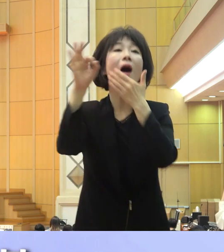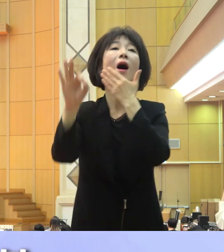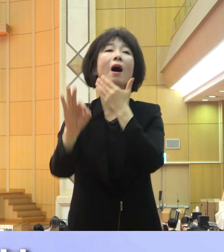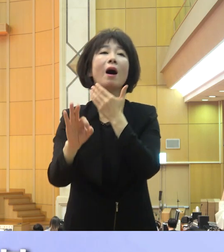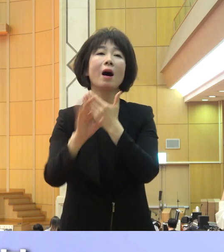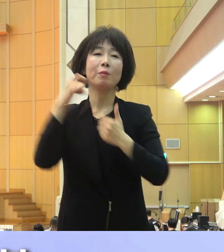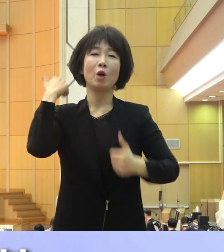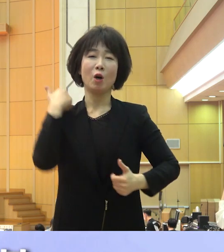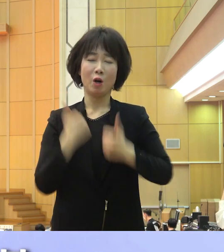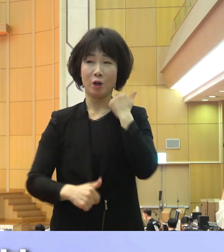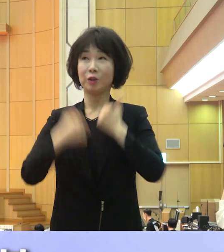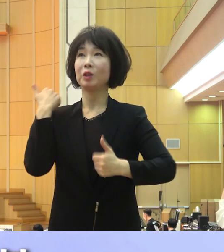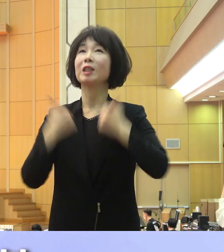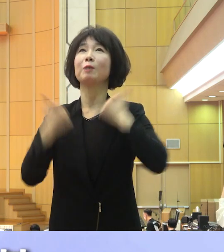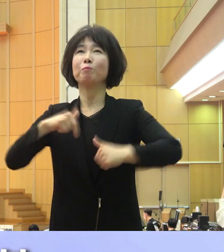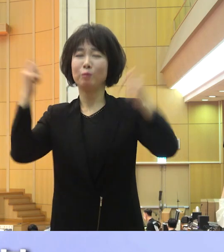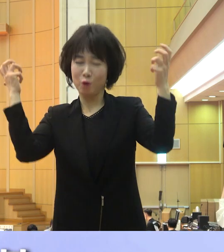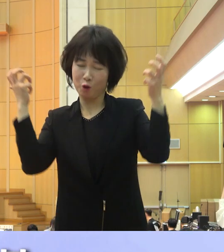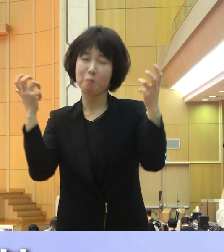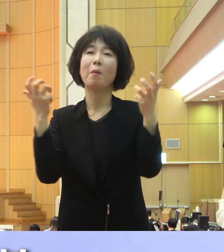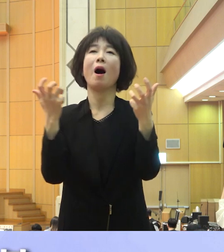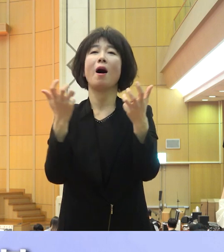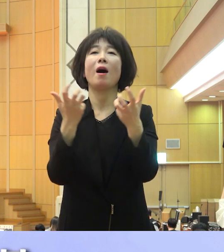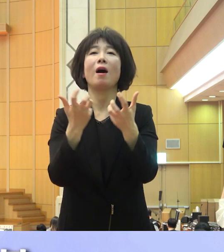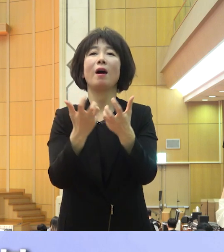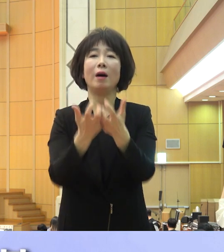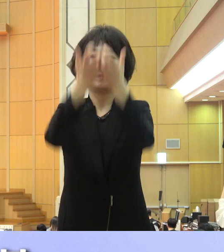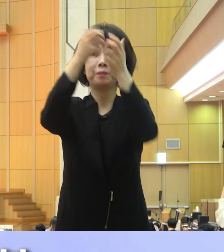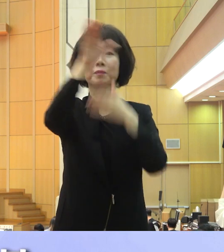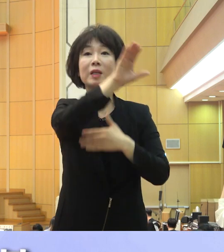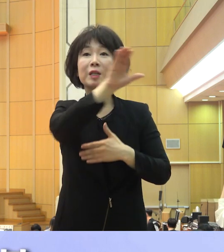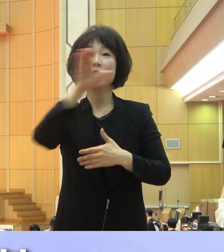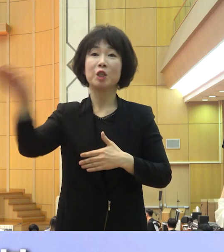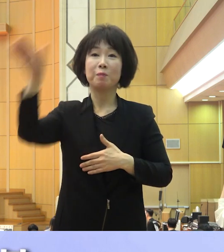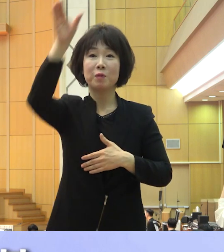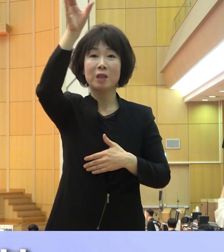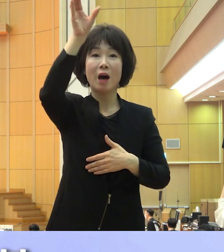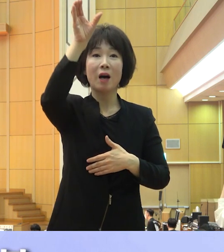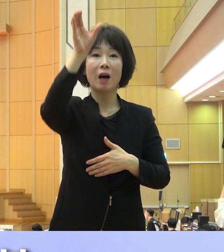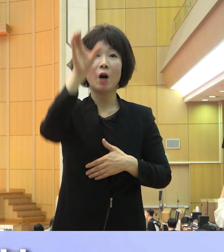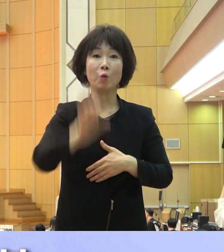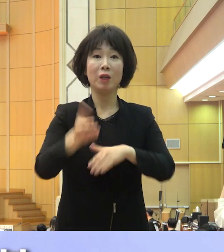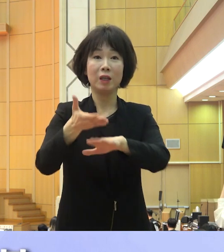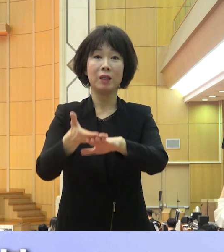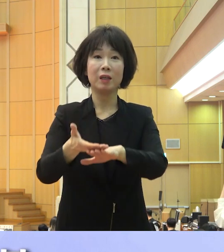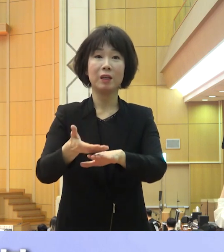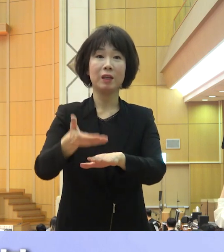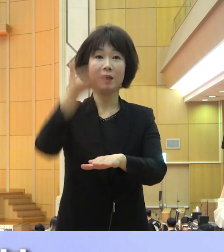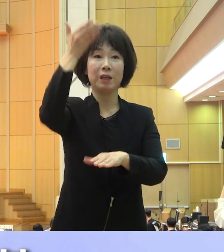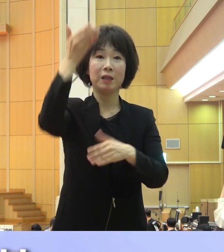믿기만 하면 기쁨 충만. 십자가